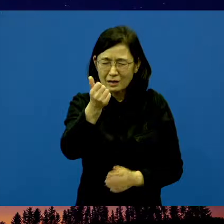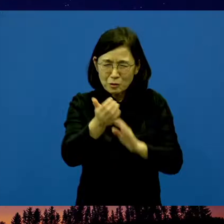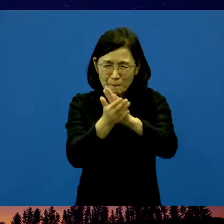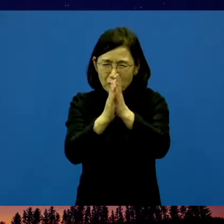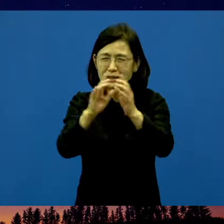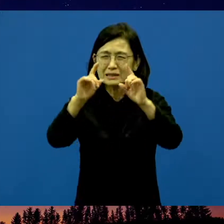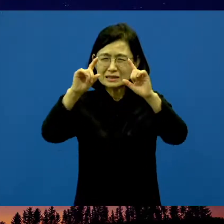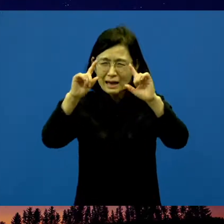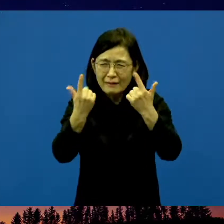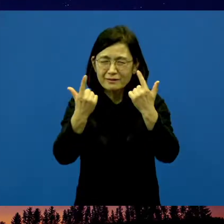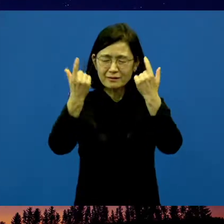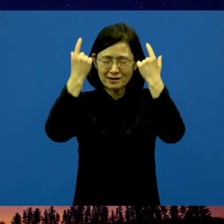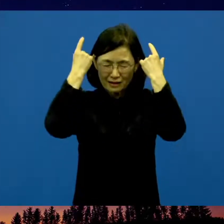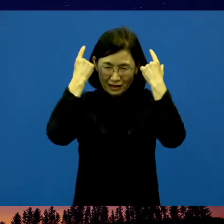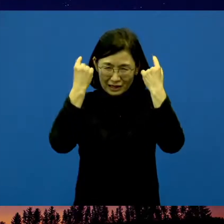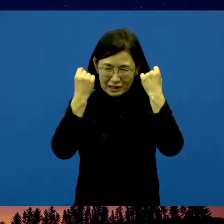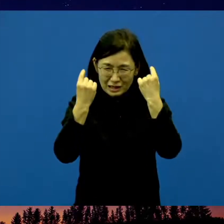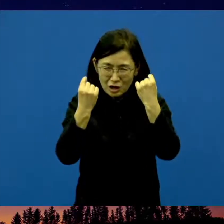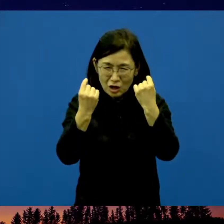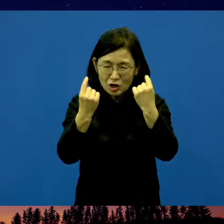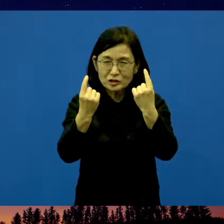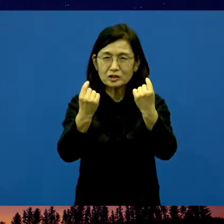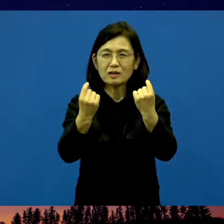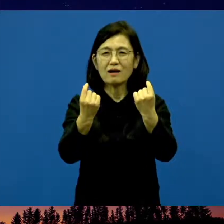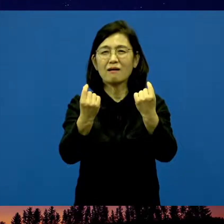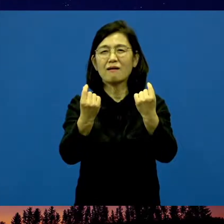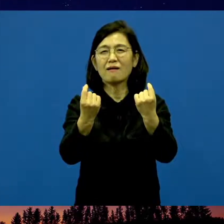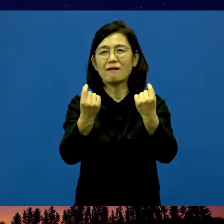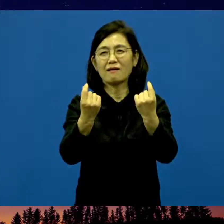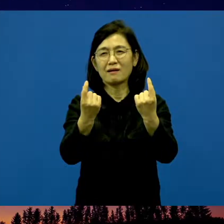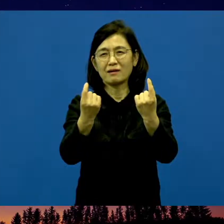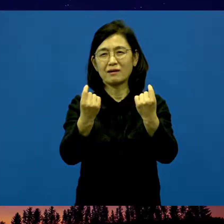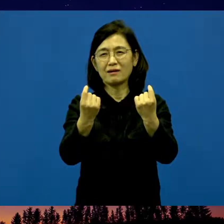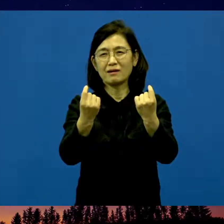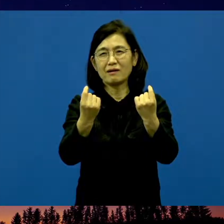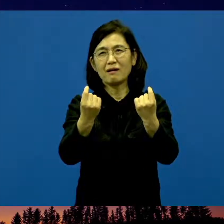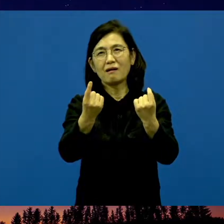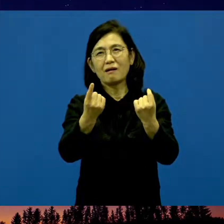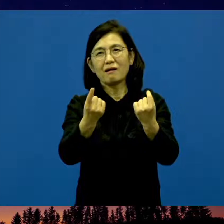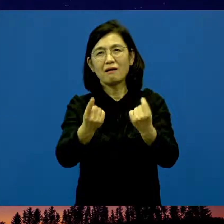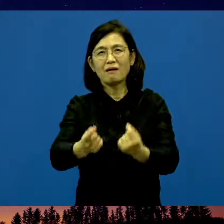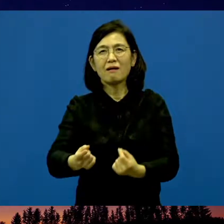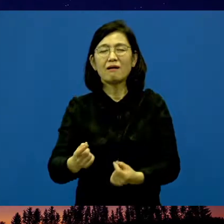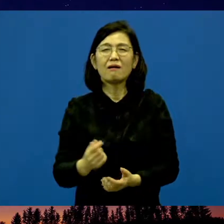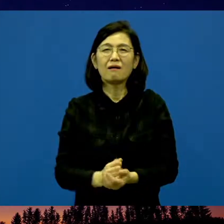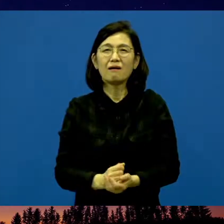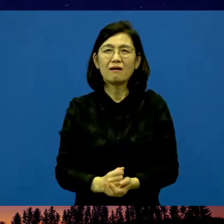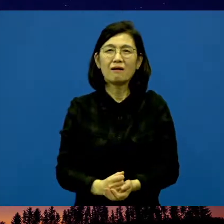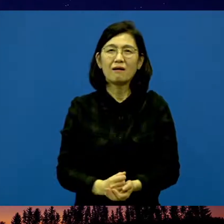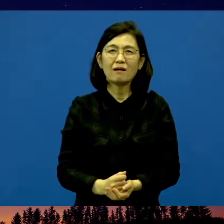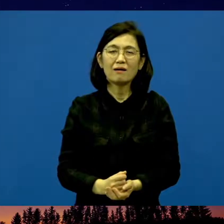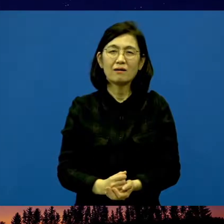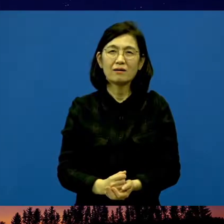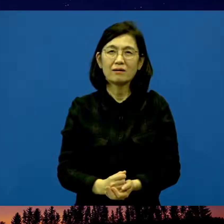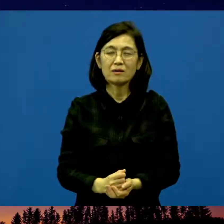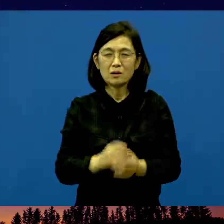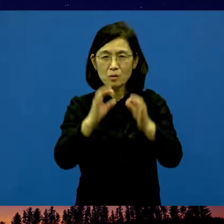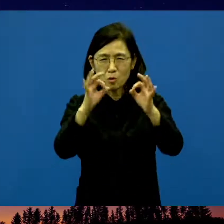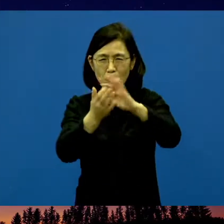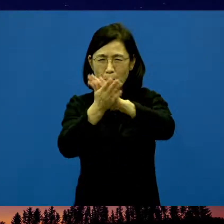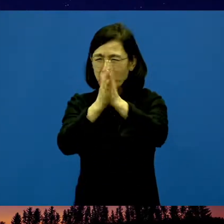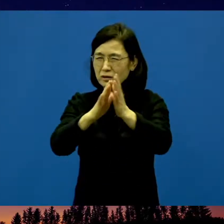같아요. 그래서 막 절망하는 거죠. 설교하고 전혀 상관없는 결과가 나타날 때